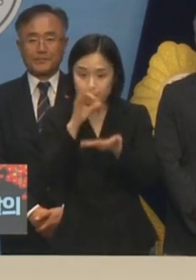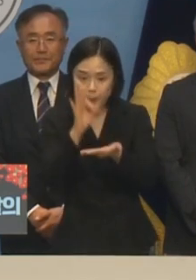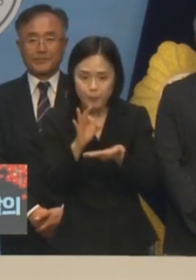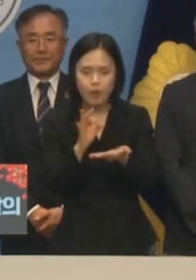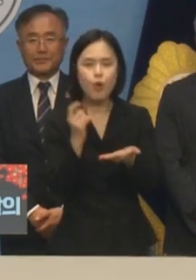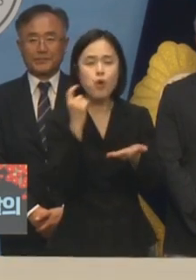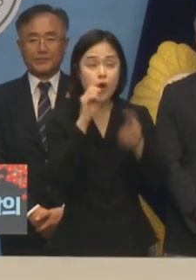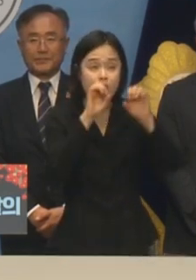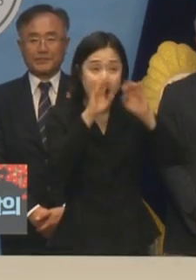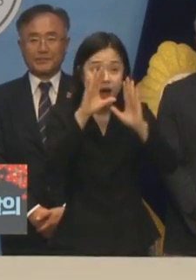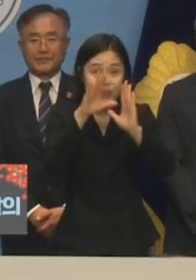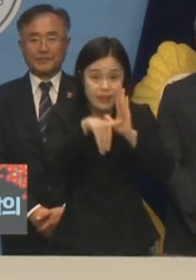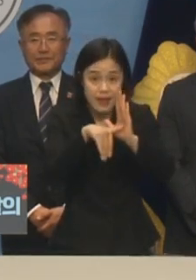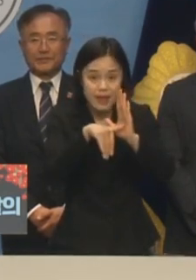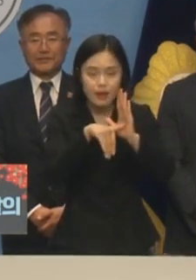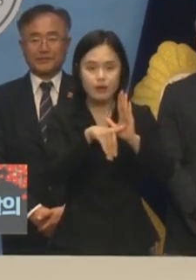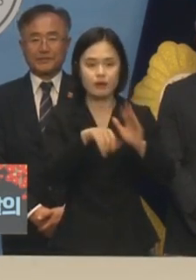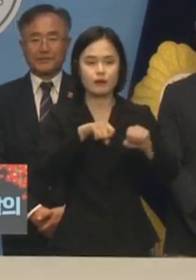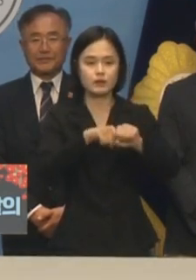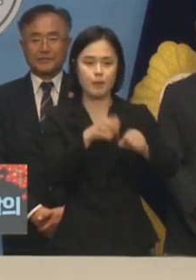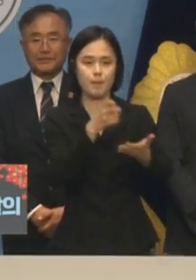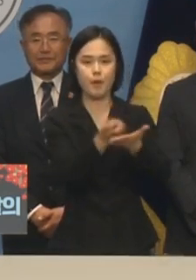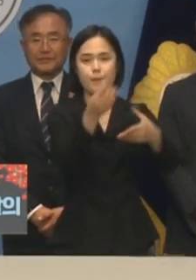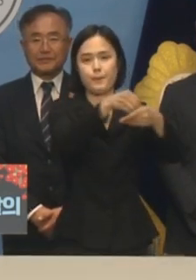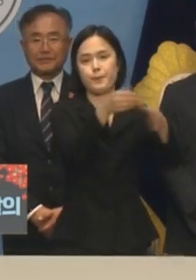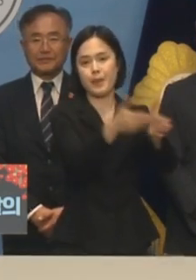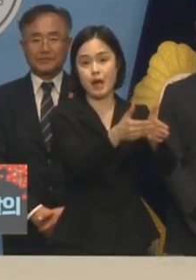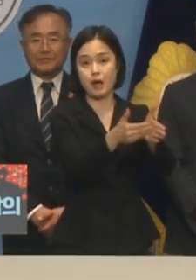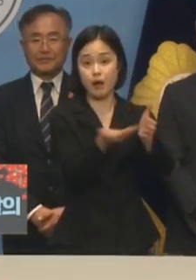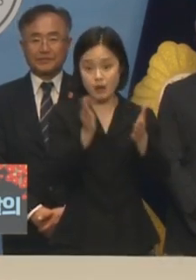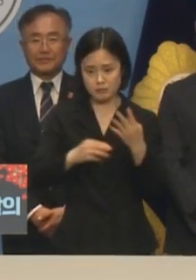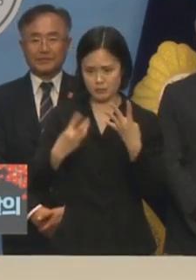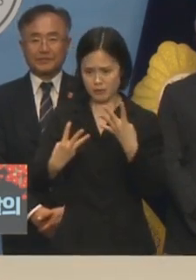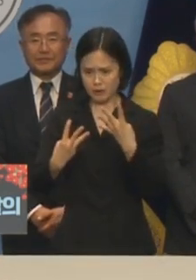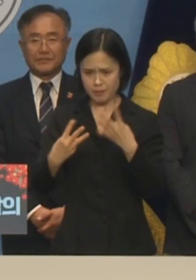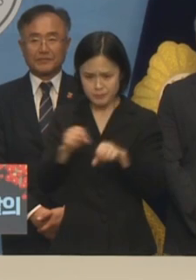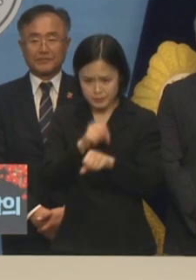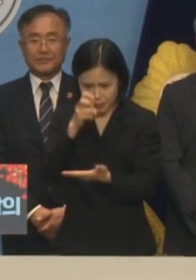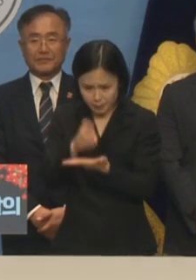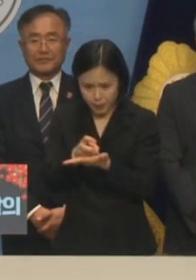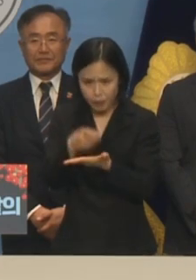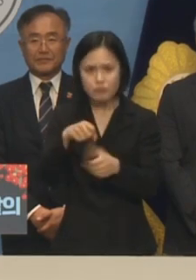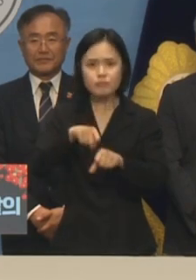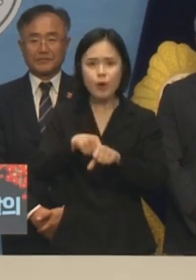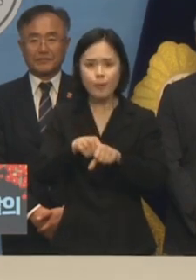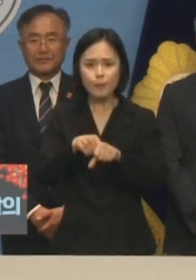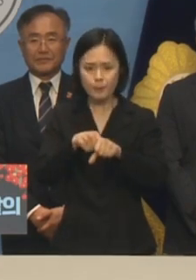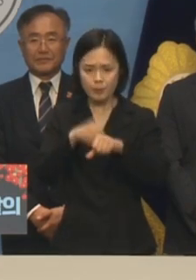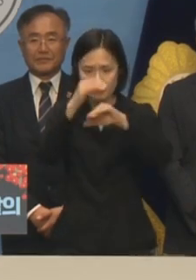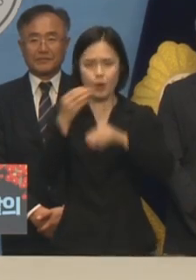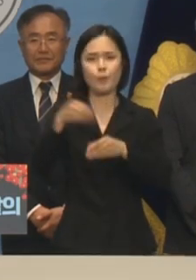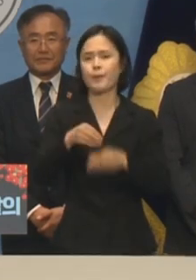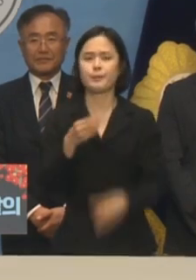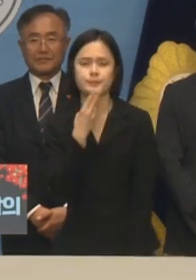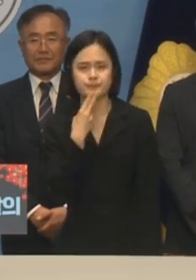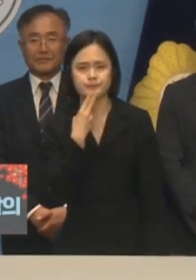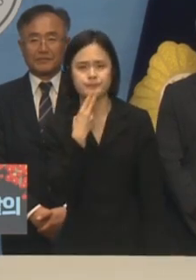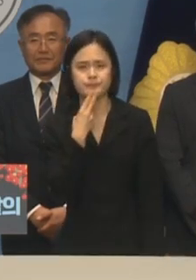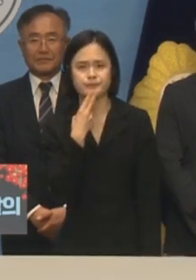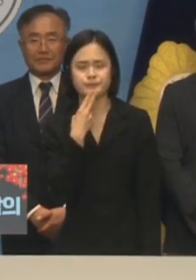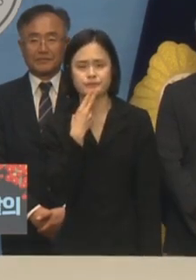4.3 사건 특별법에는 관련 조항이 없습니다. 역사 왜곡 처벌은 국제